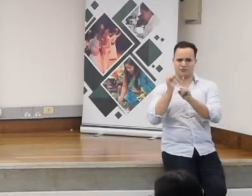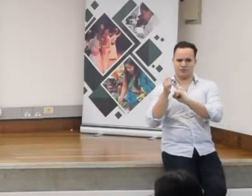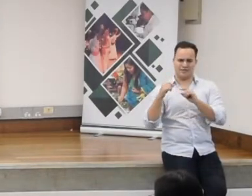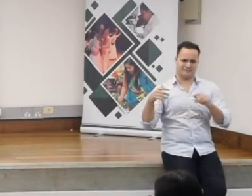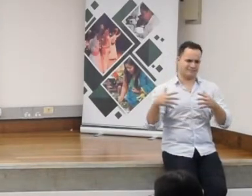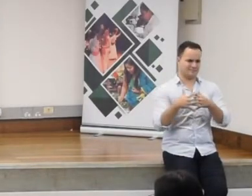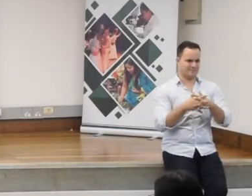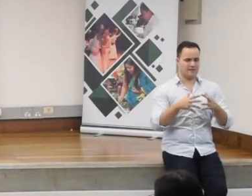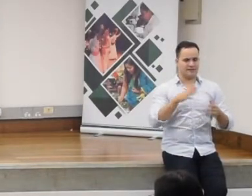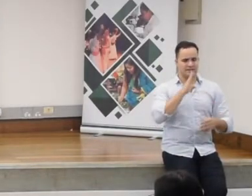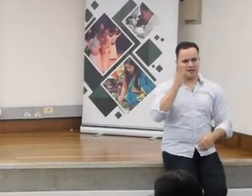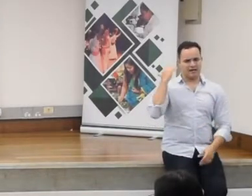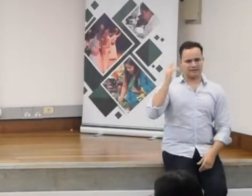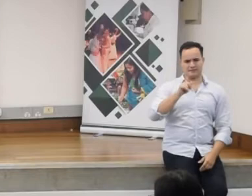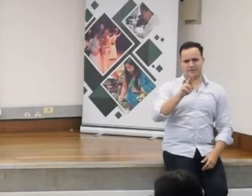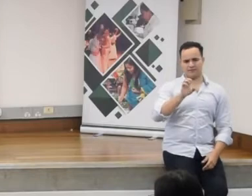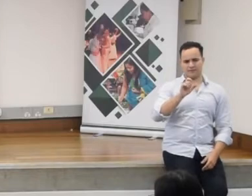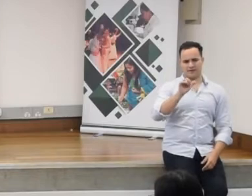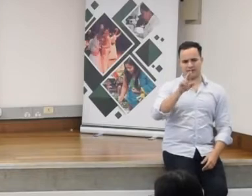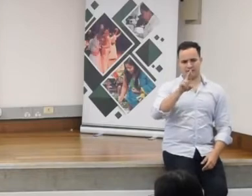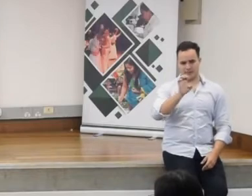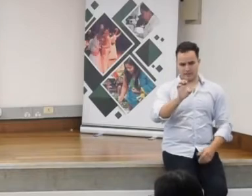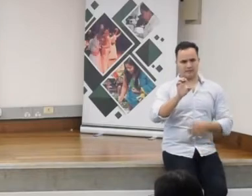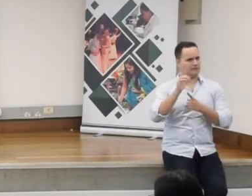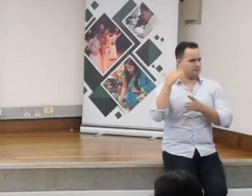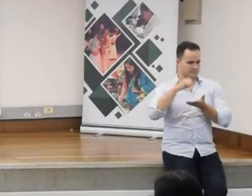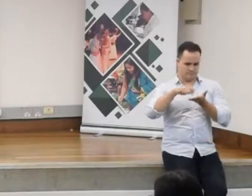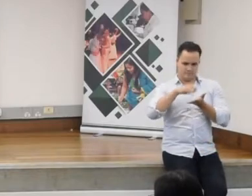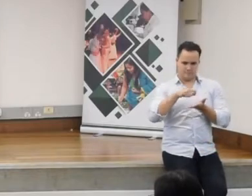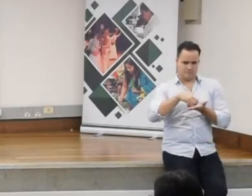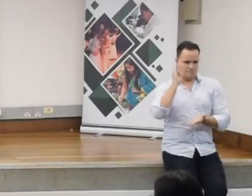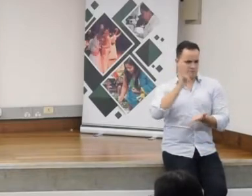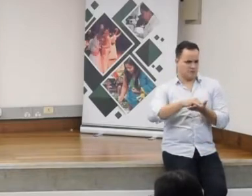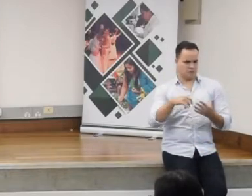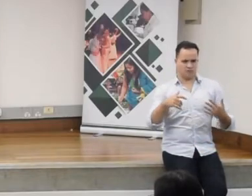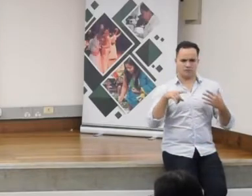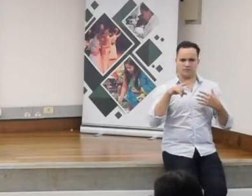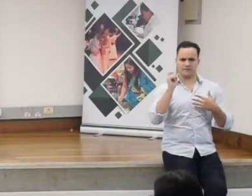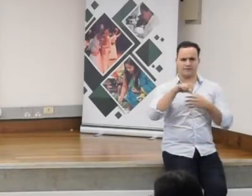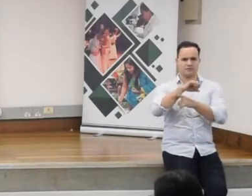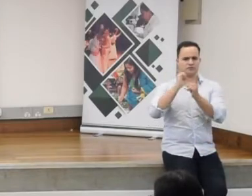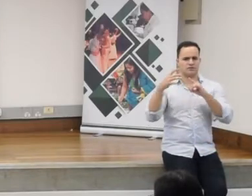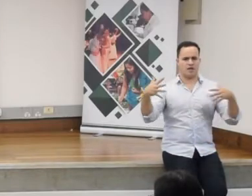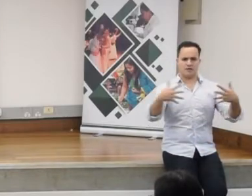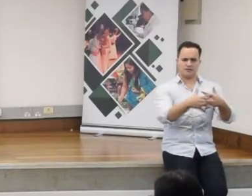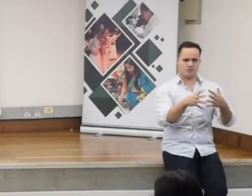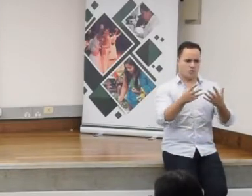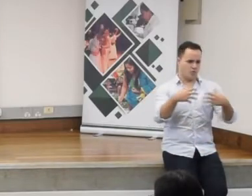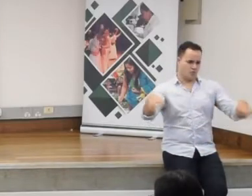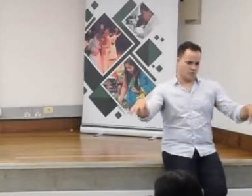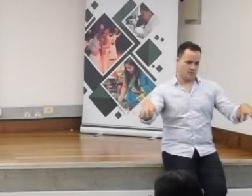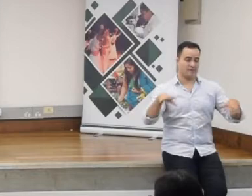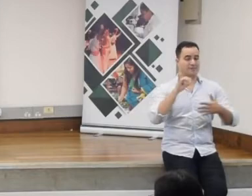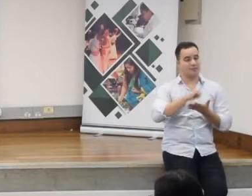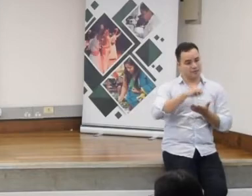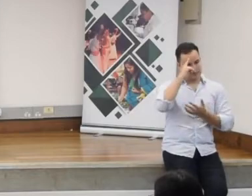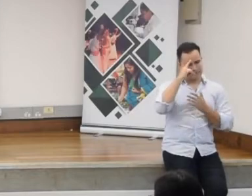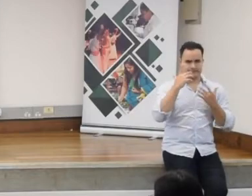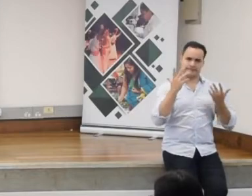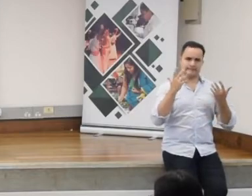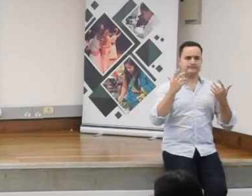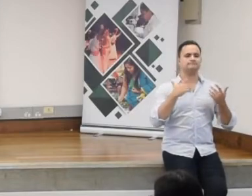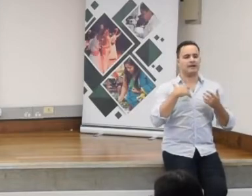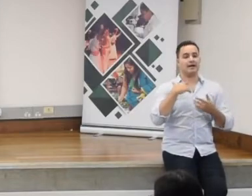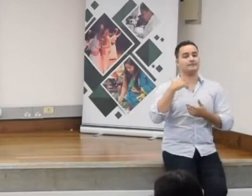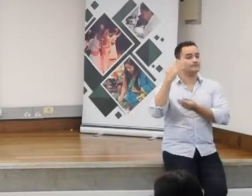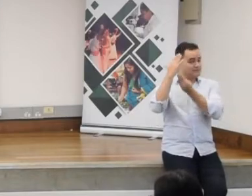algún momento lo planteaba dentro de su obra. Y en ese sentido buscamos sinergias con el proyecto Diálogo